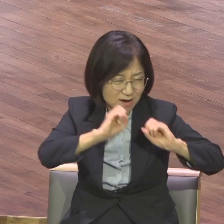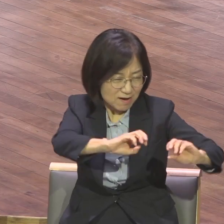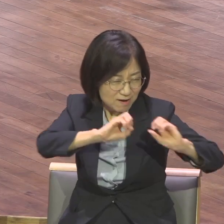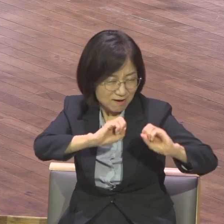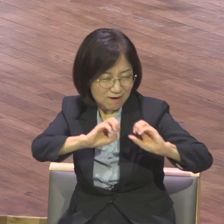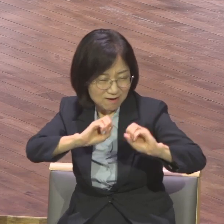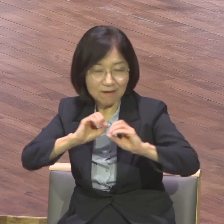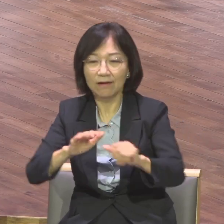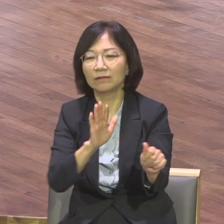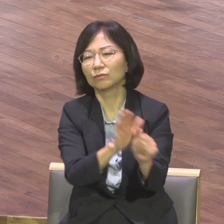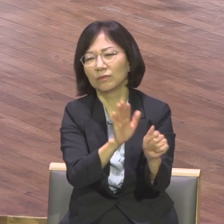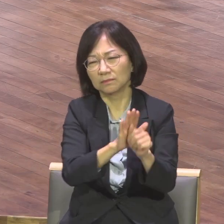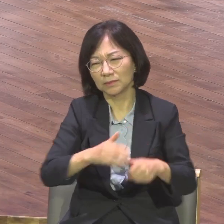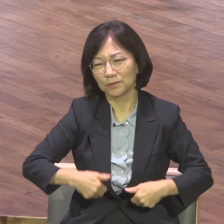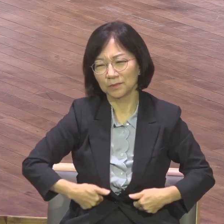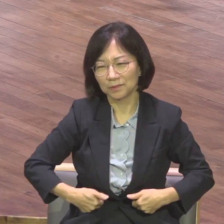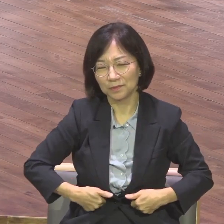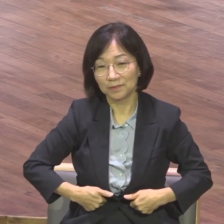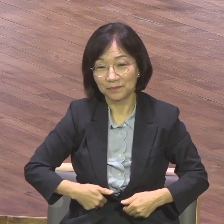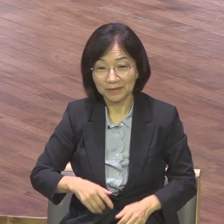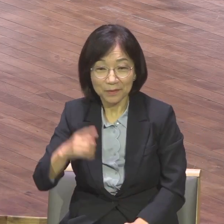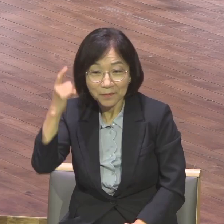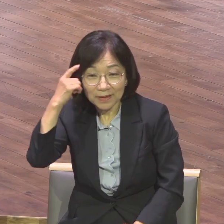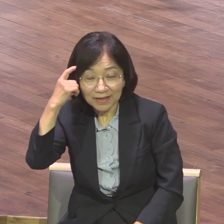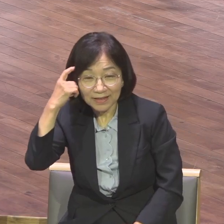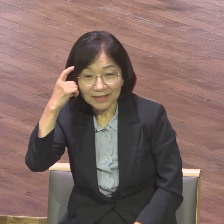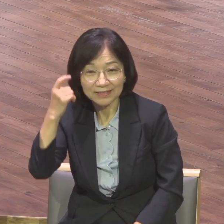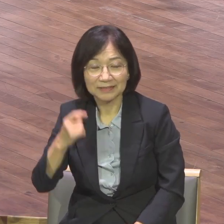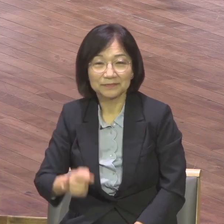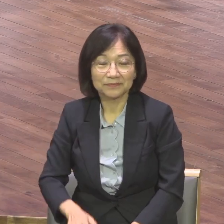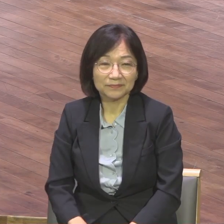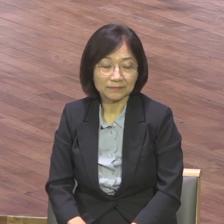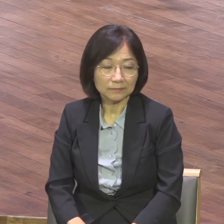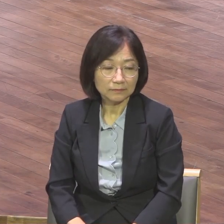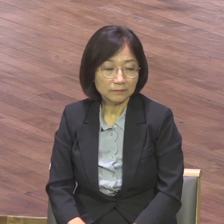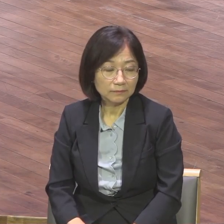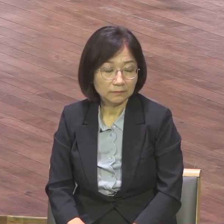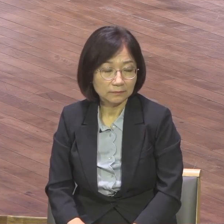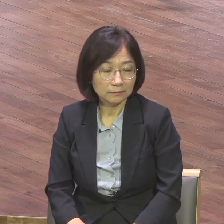지역에서 어떤 의미로 대표적인 그러한 이